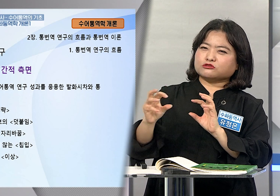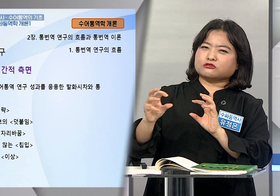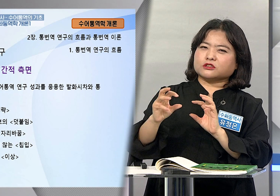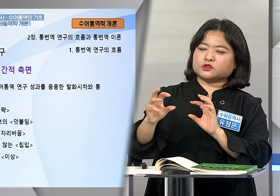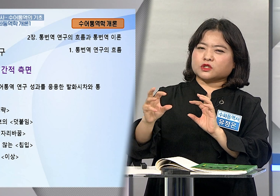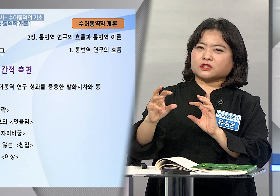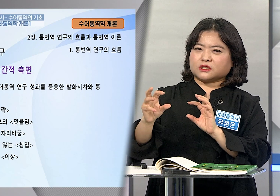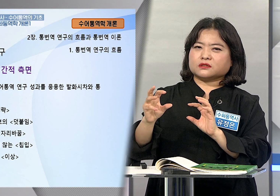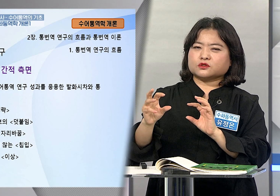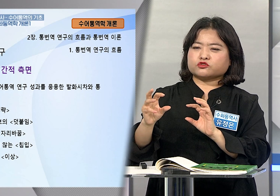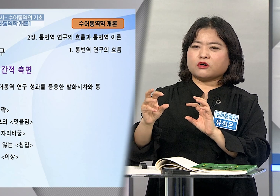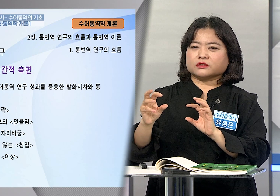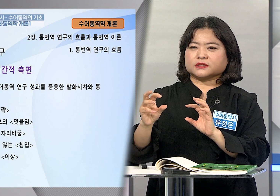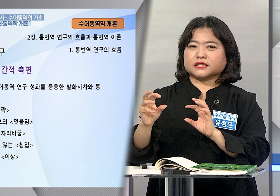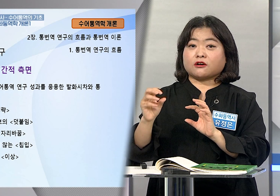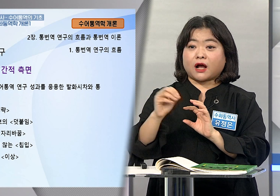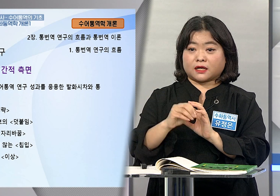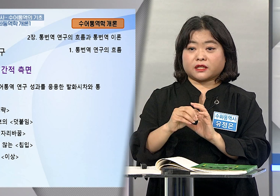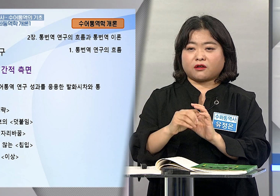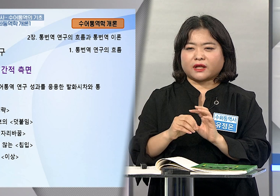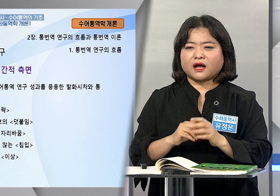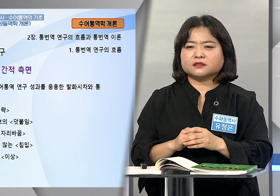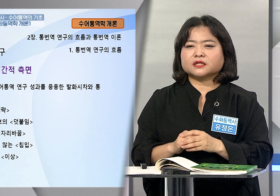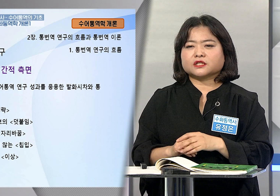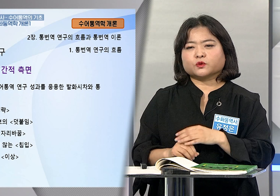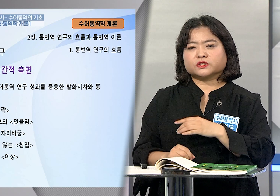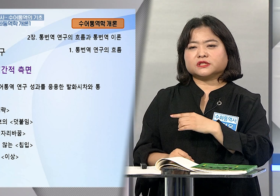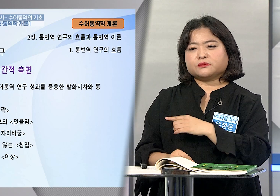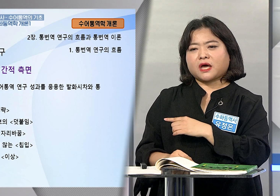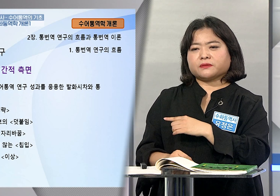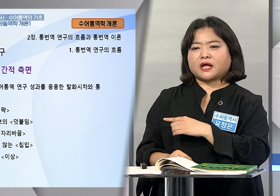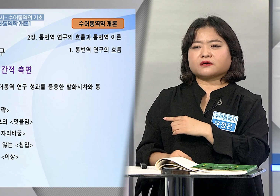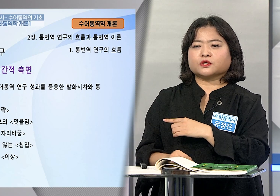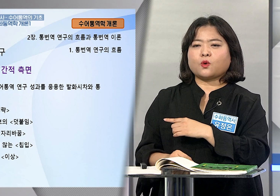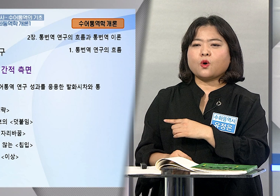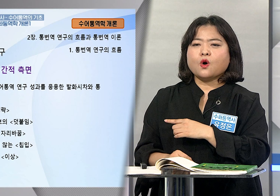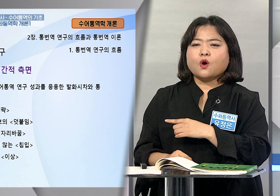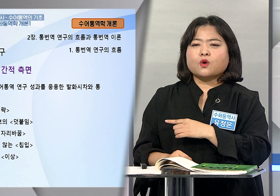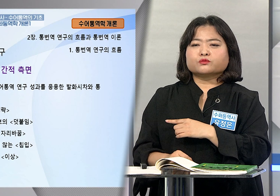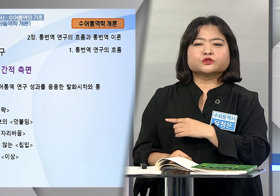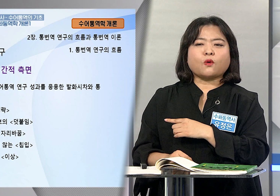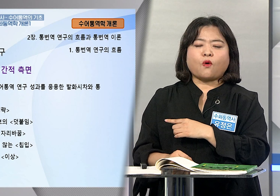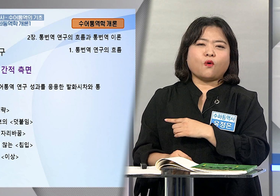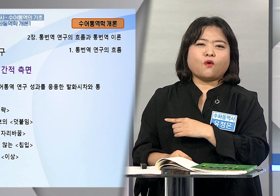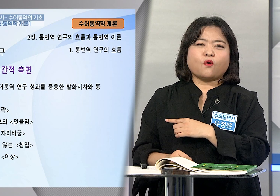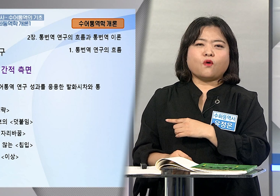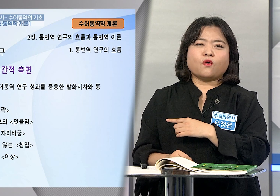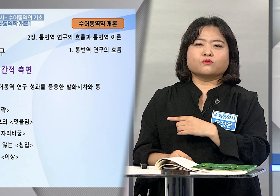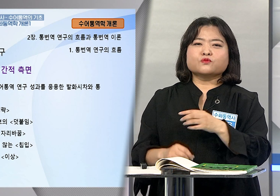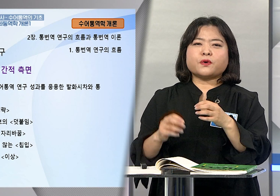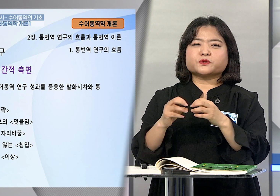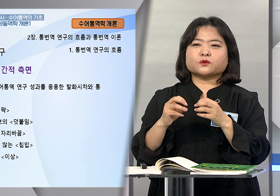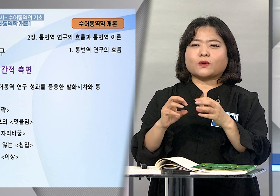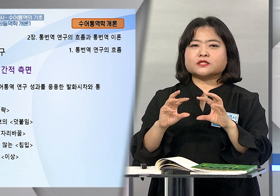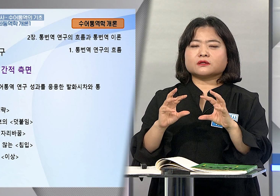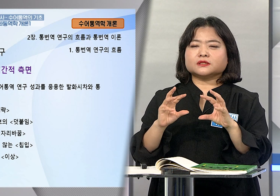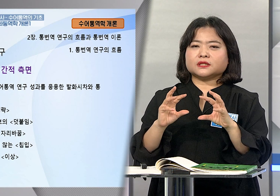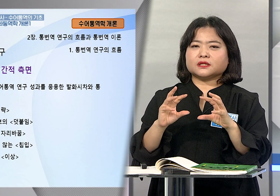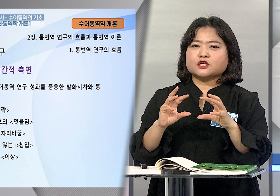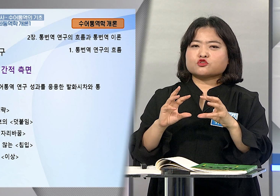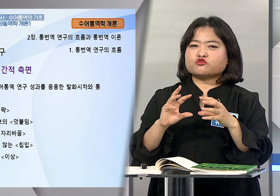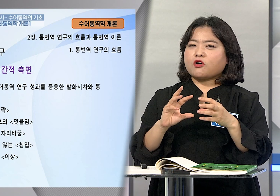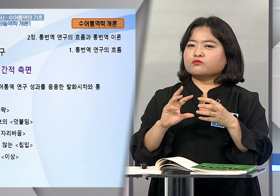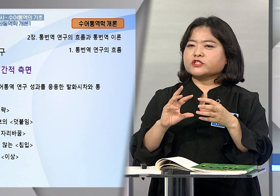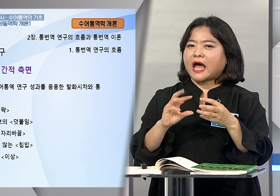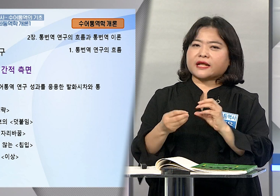어떤 한국어적인 수어들이 들어가게 되거나 그런 경우를 의미합니다. 그리고 불통, 문법적으로